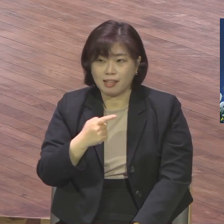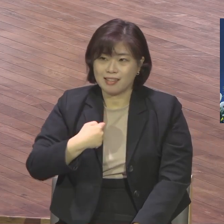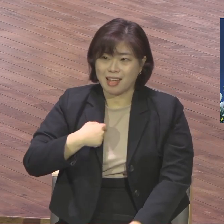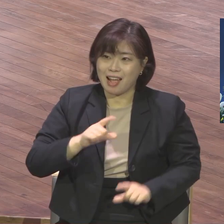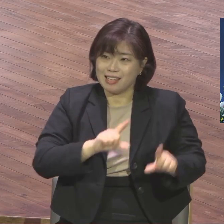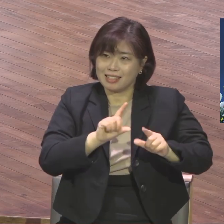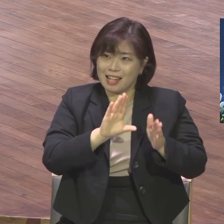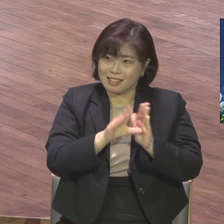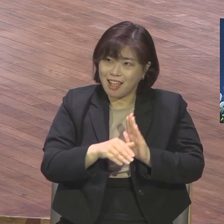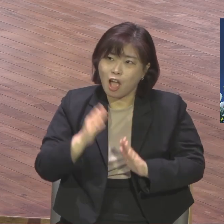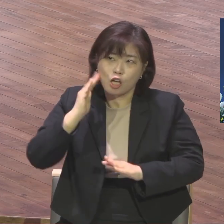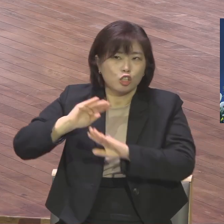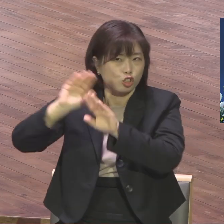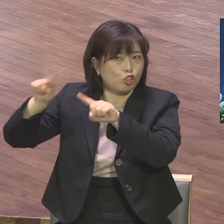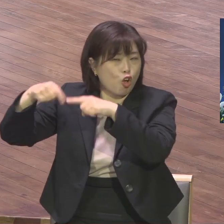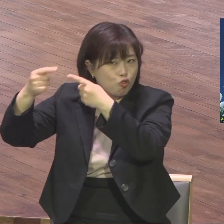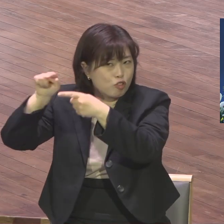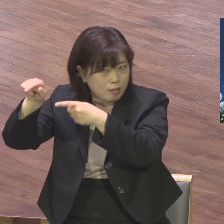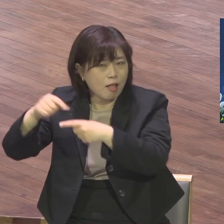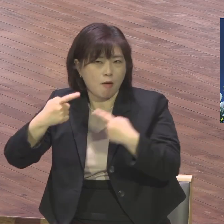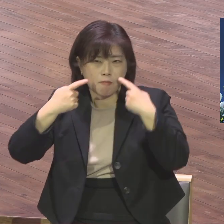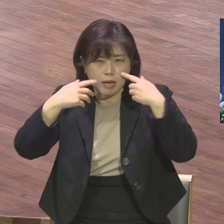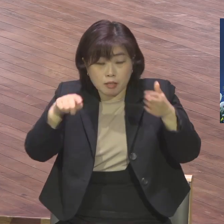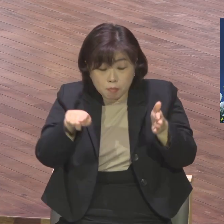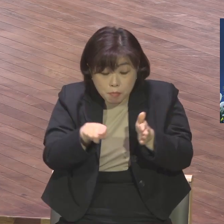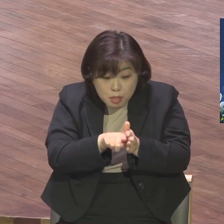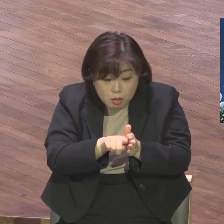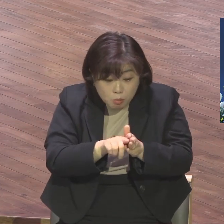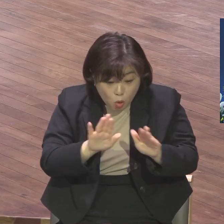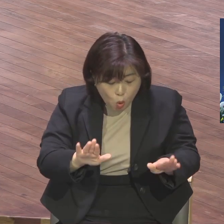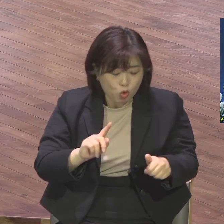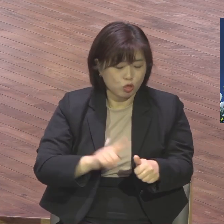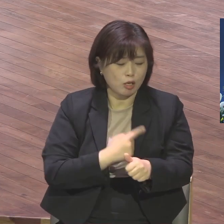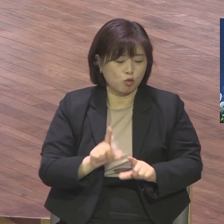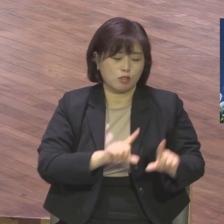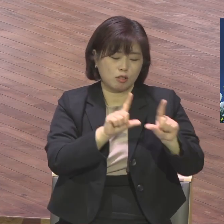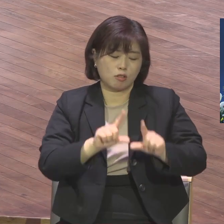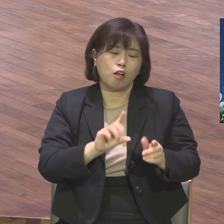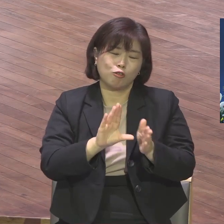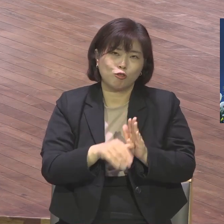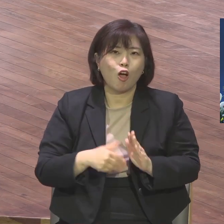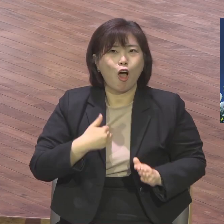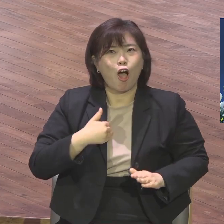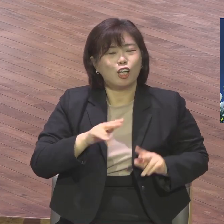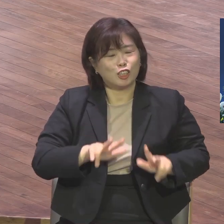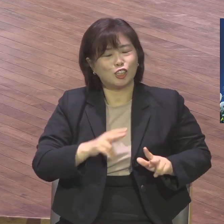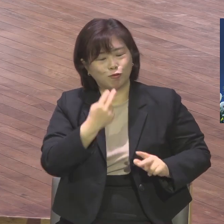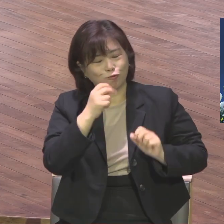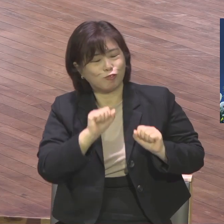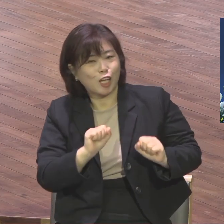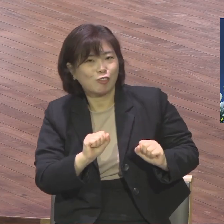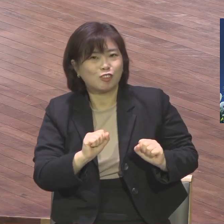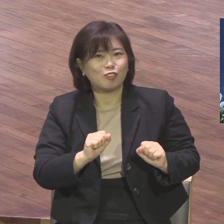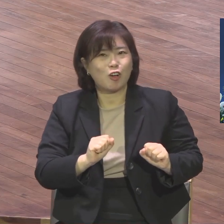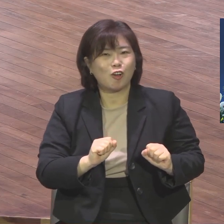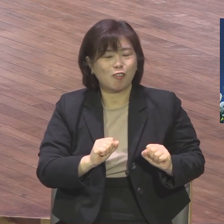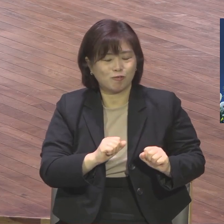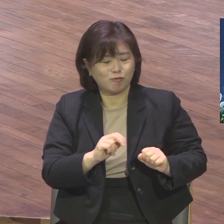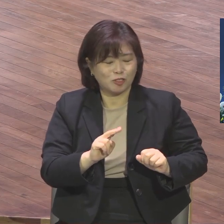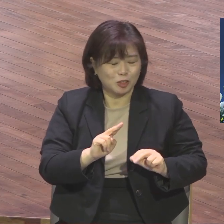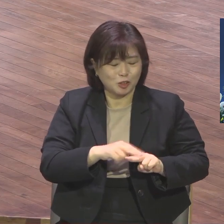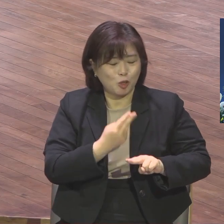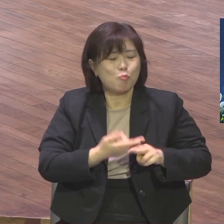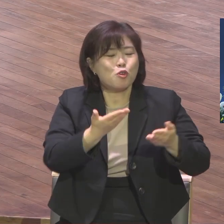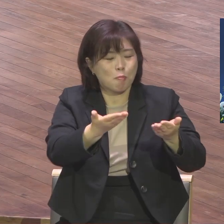것입니다. 예수님의 영광을 바라보는 순간 영광스러운 이 천국에 그 소망을 두는 삶을 사는